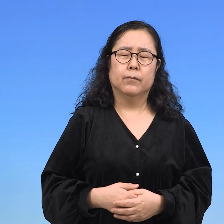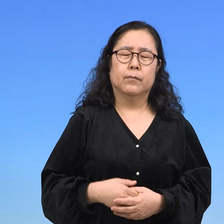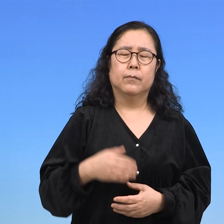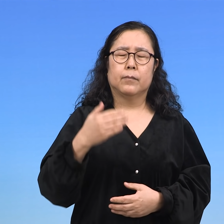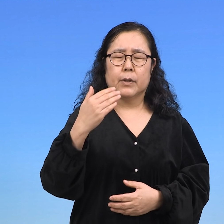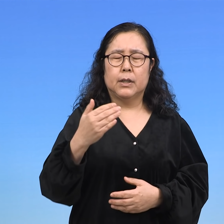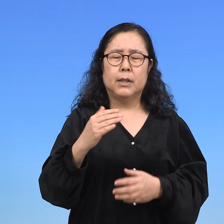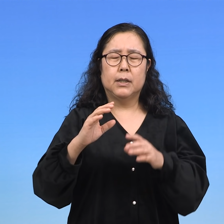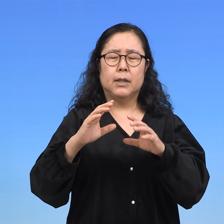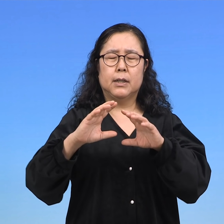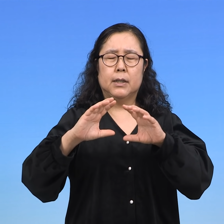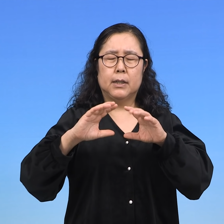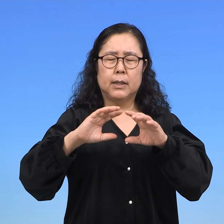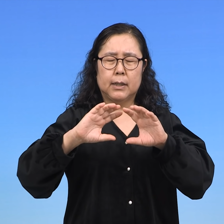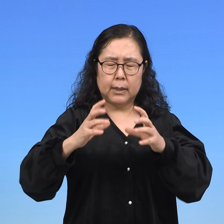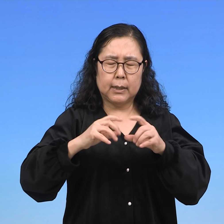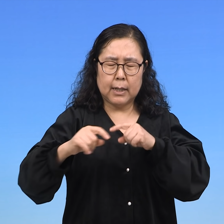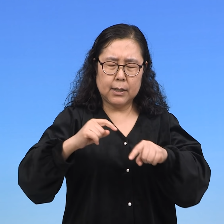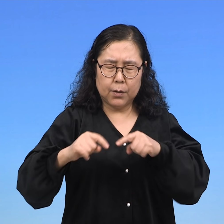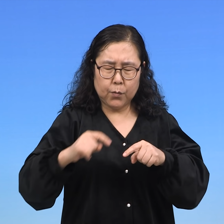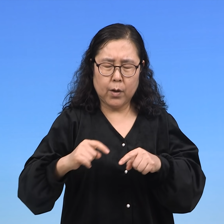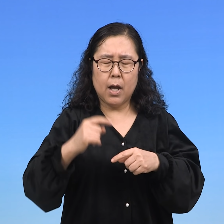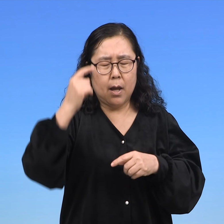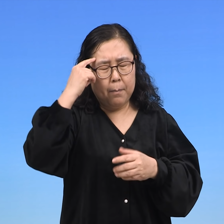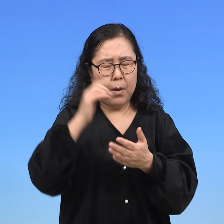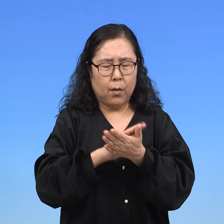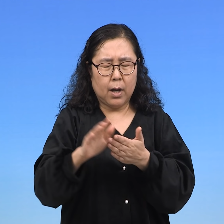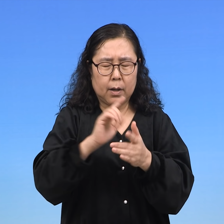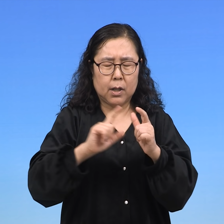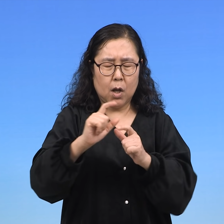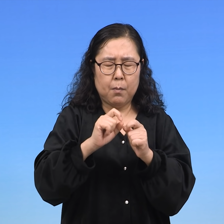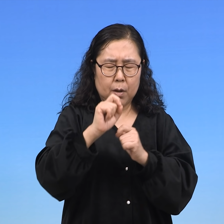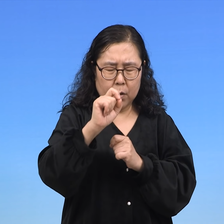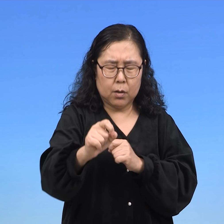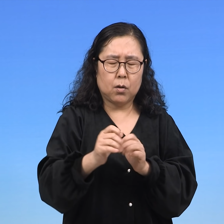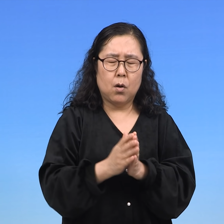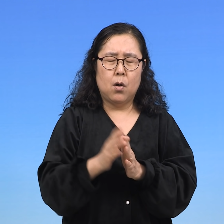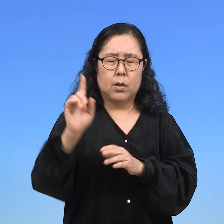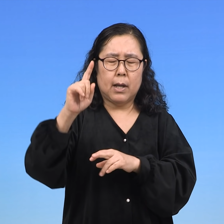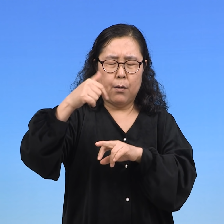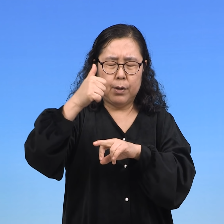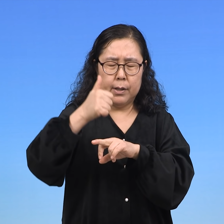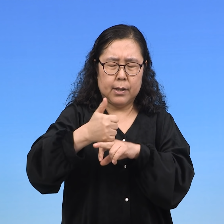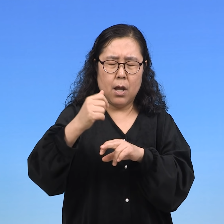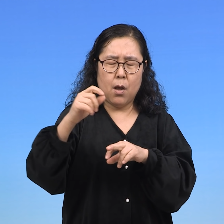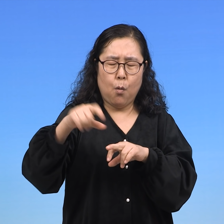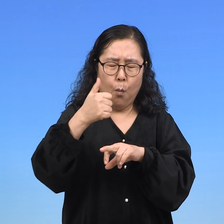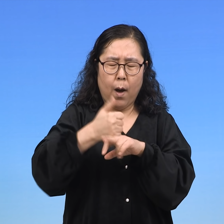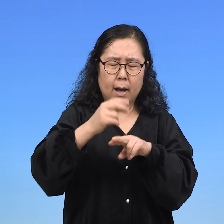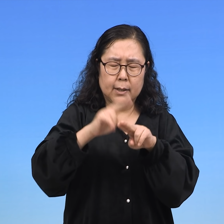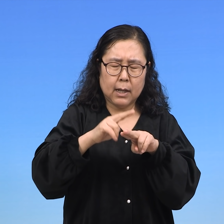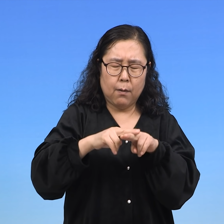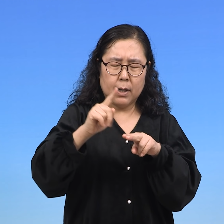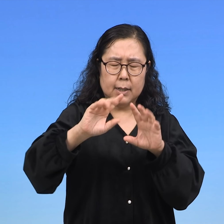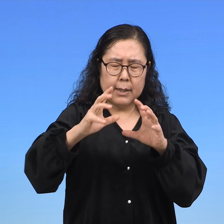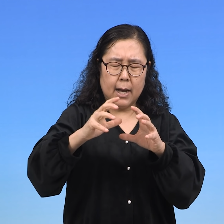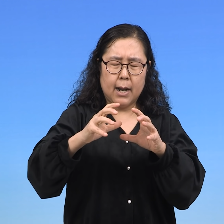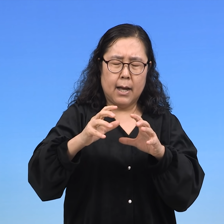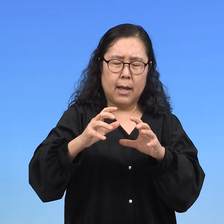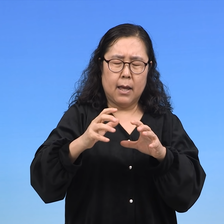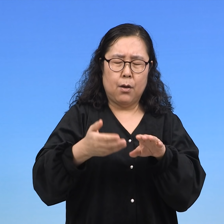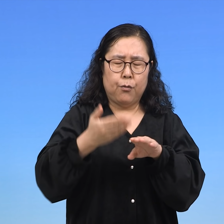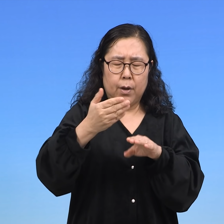주시옵소서. 그 정사와 평강의 더함이 무궁하며 다윗의 왕좌와 그의 나라에 군림하여 그 나라를